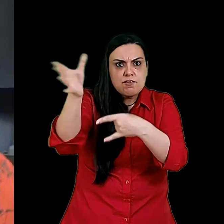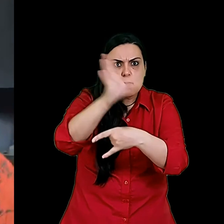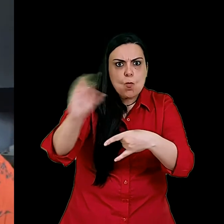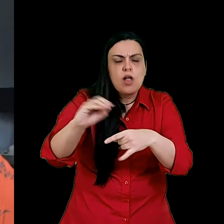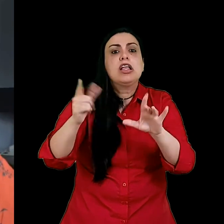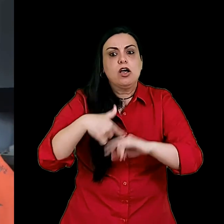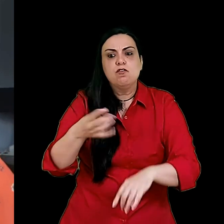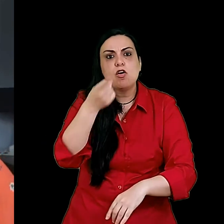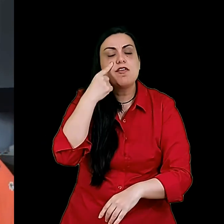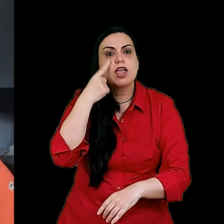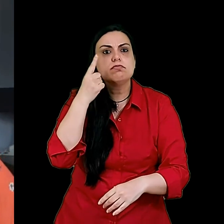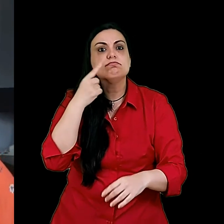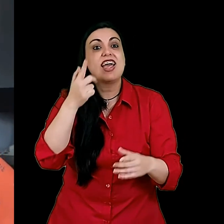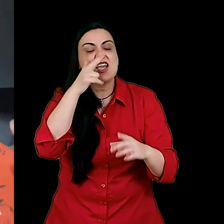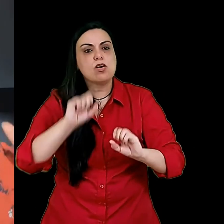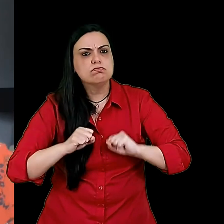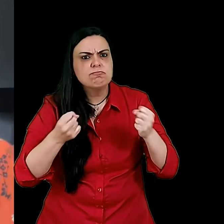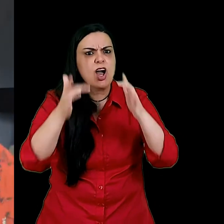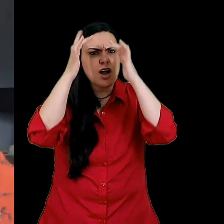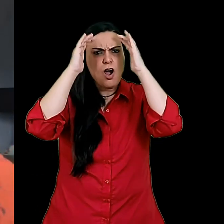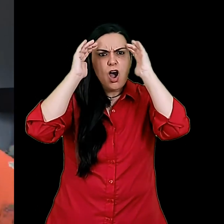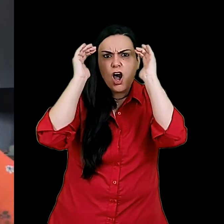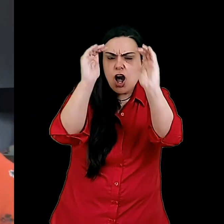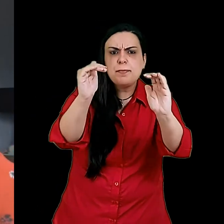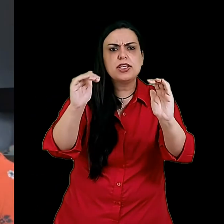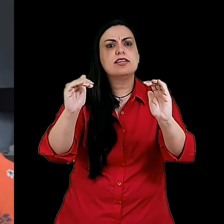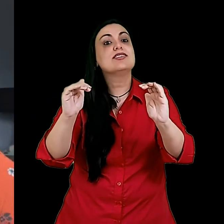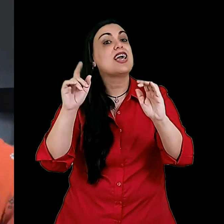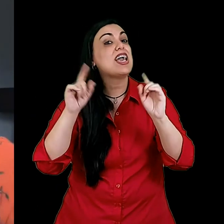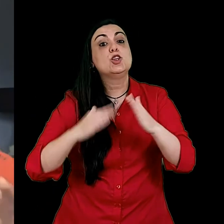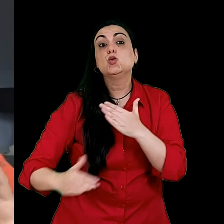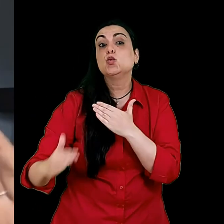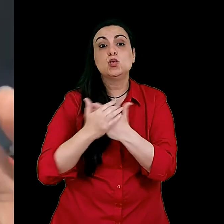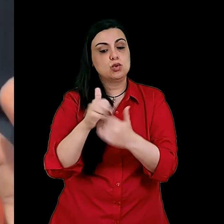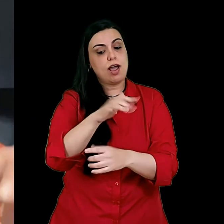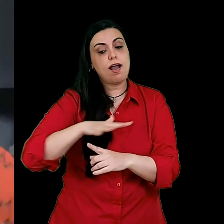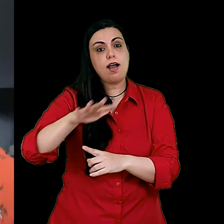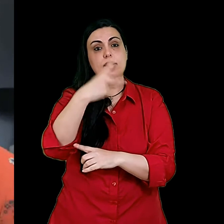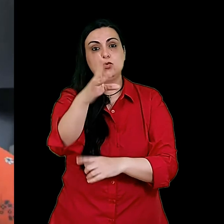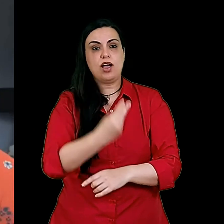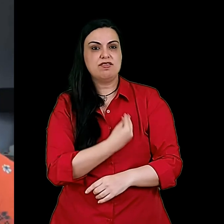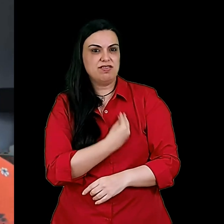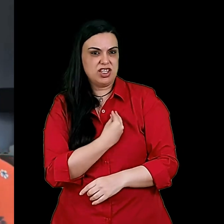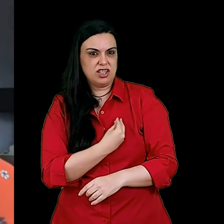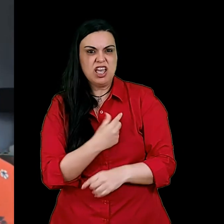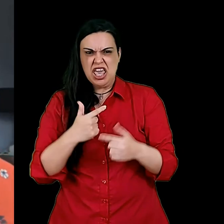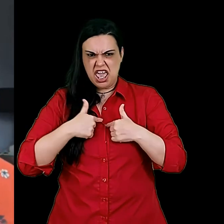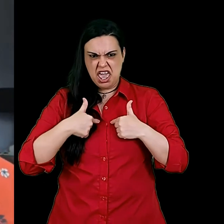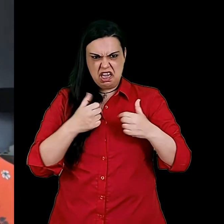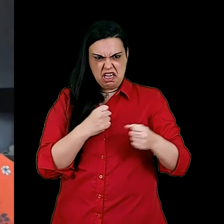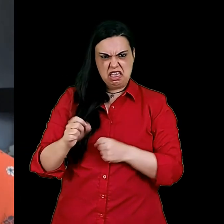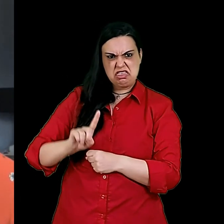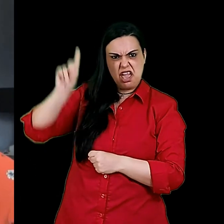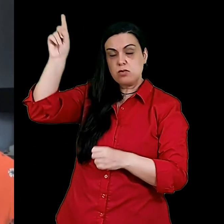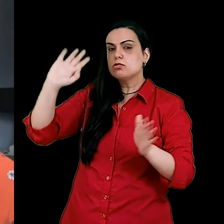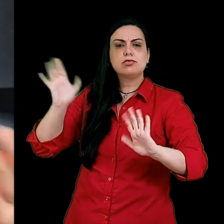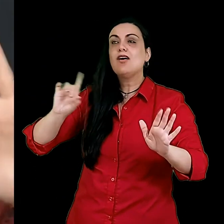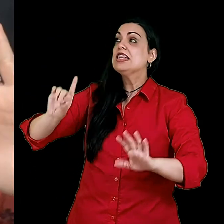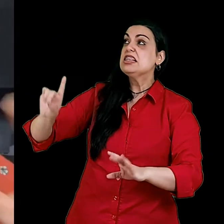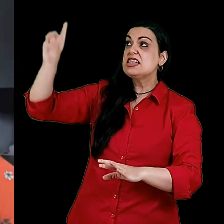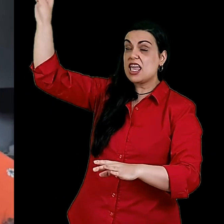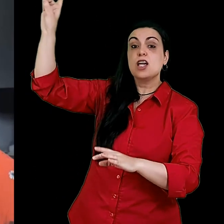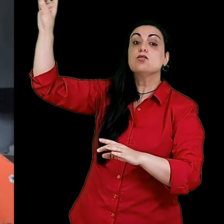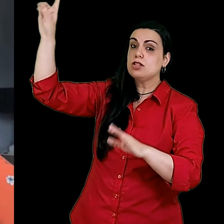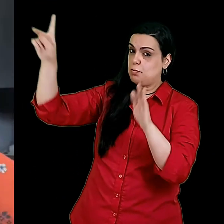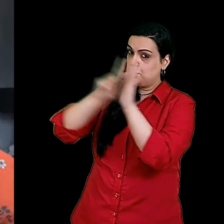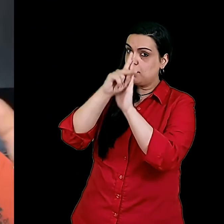antes de meia-noite, que é a hora que a live sai do ar? Então eu vou ver antes de meia-noite. E isso é para tudo que diz respeito à sua vida, ok? Isso é só um exemplo. Eu